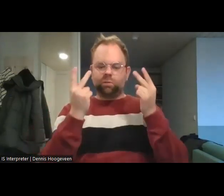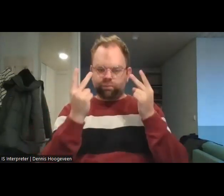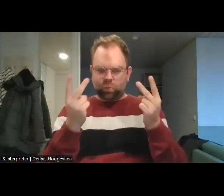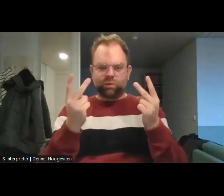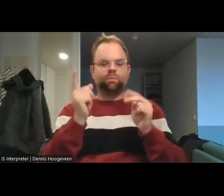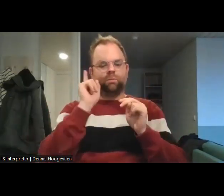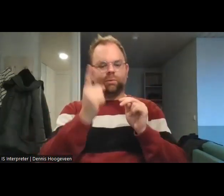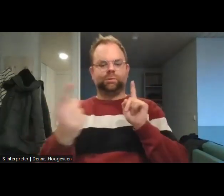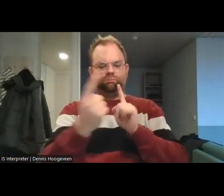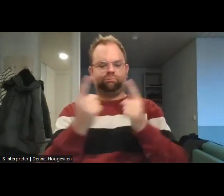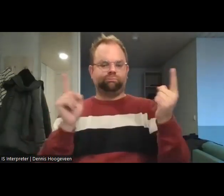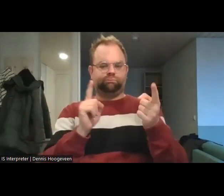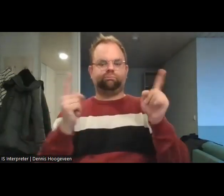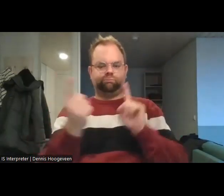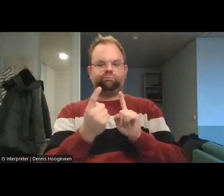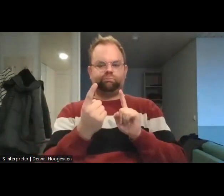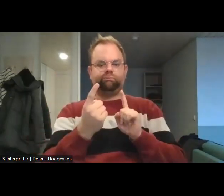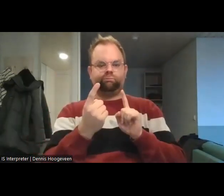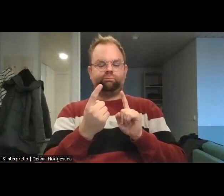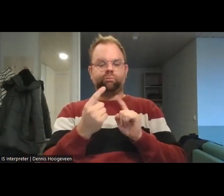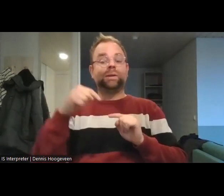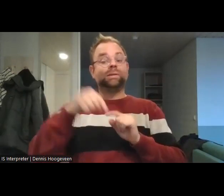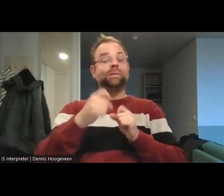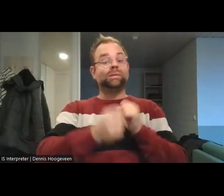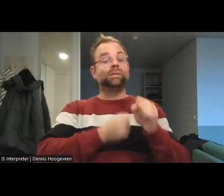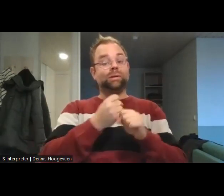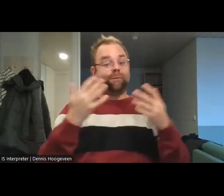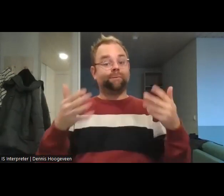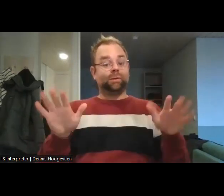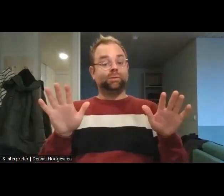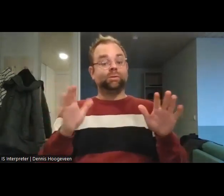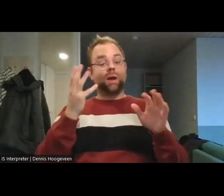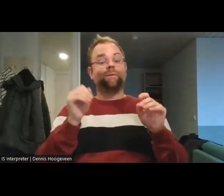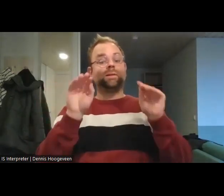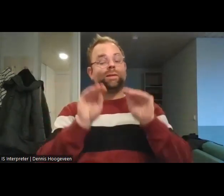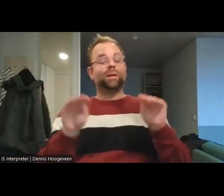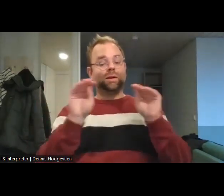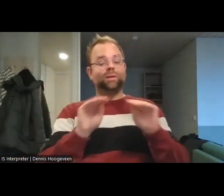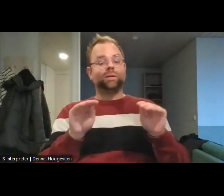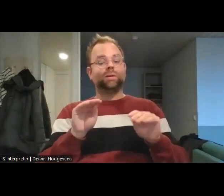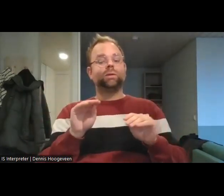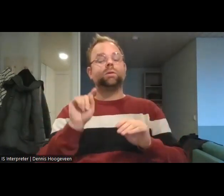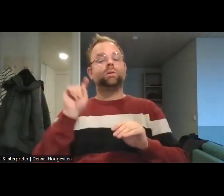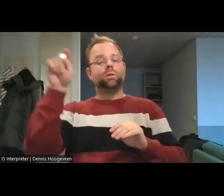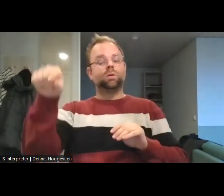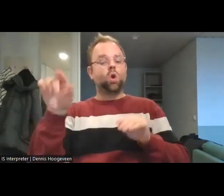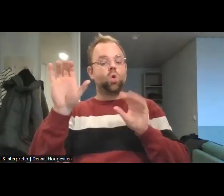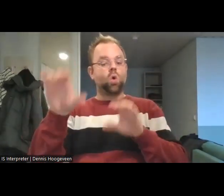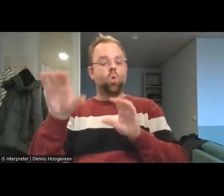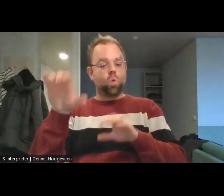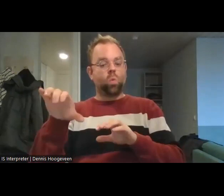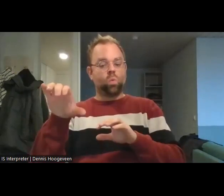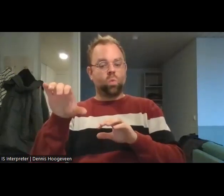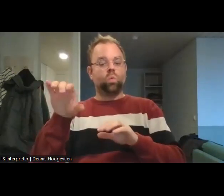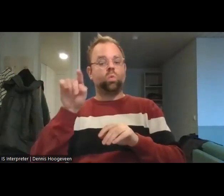cette année, nous avons eu une formation dans la République démocratique du Congo, la RDC, où nous avons